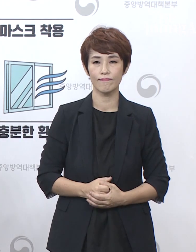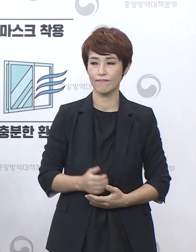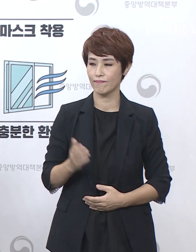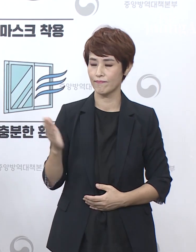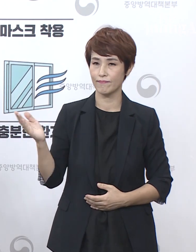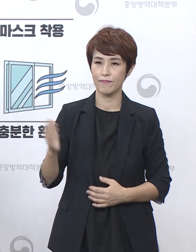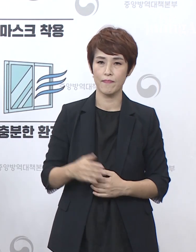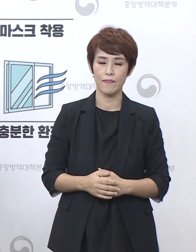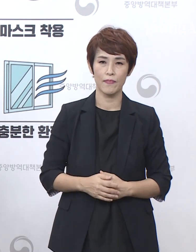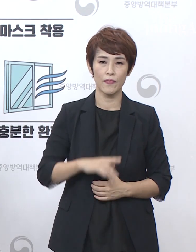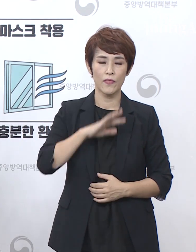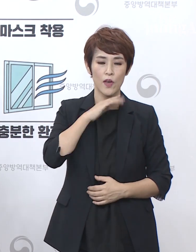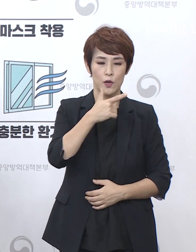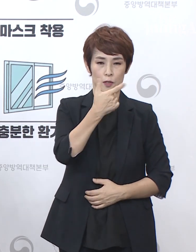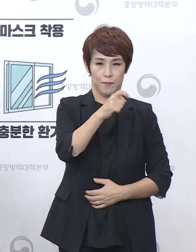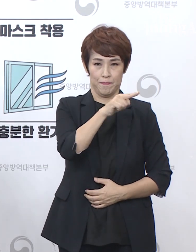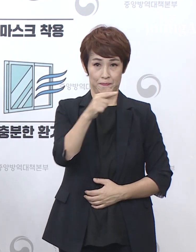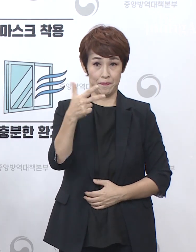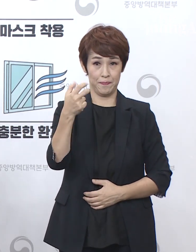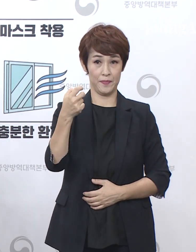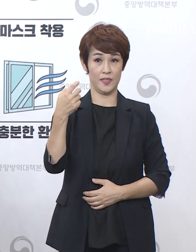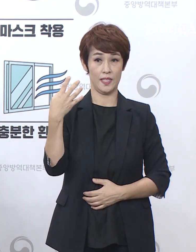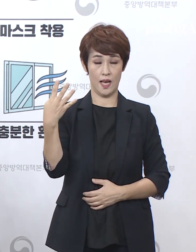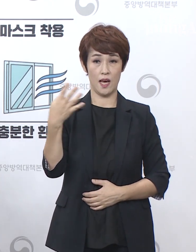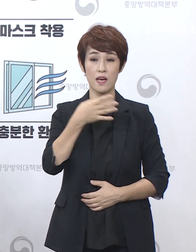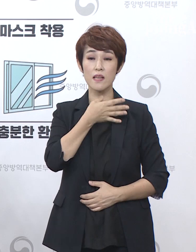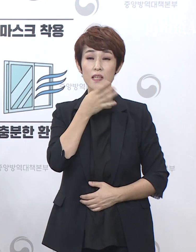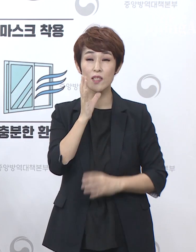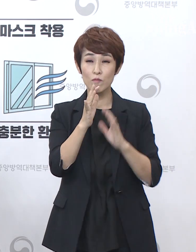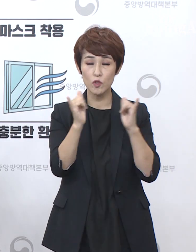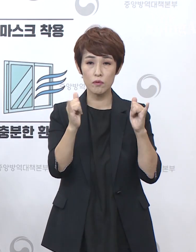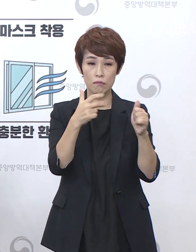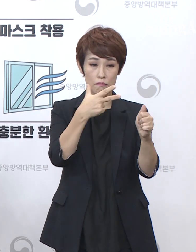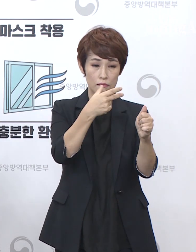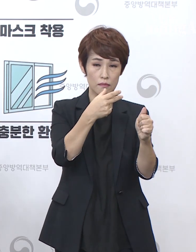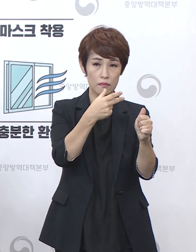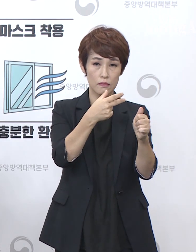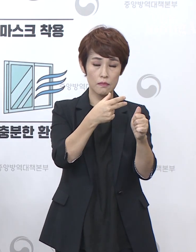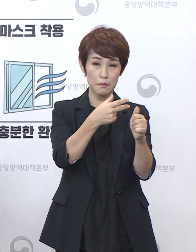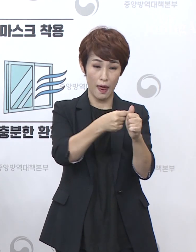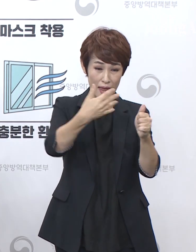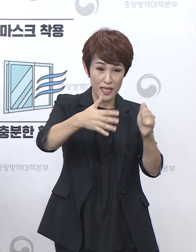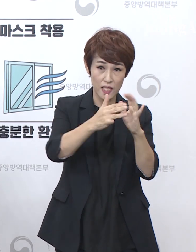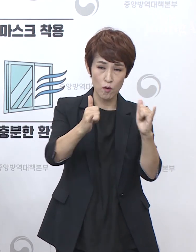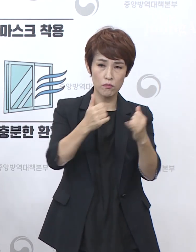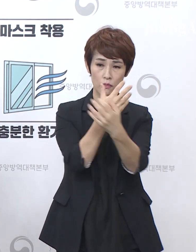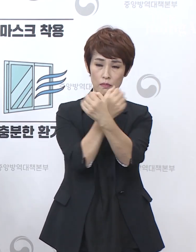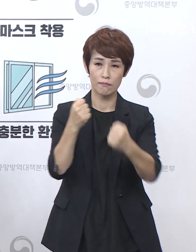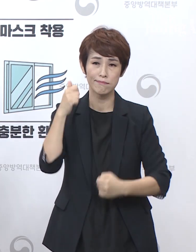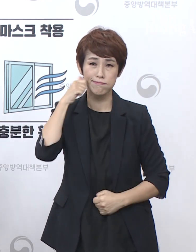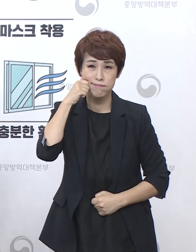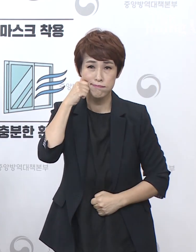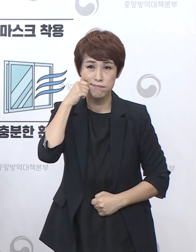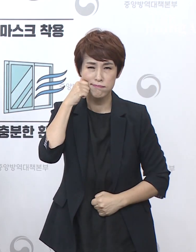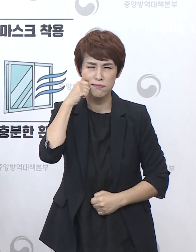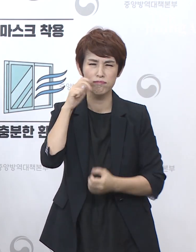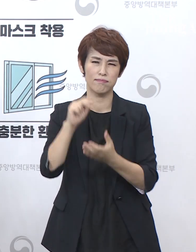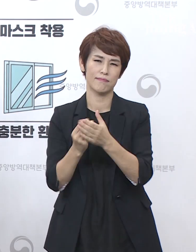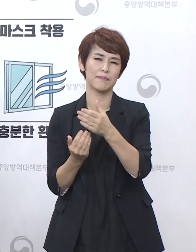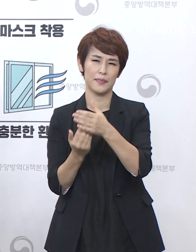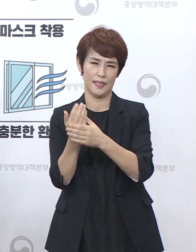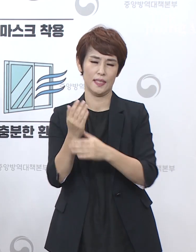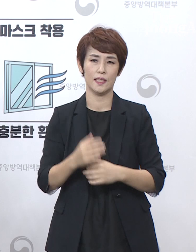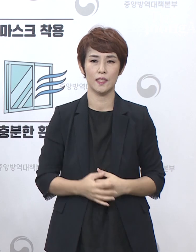네, 60세에서 74세 고령층 미접종자가 예약을 못하는 문제가 발생을